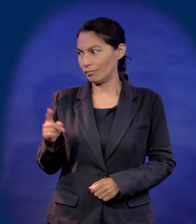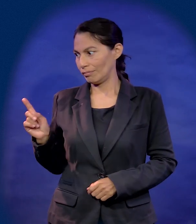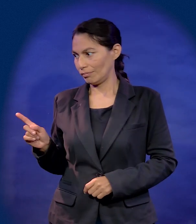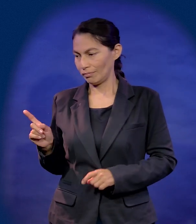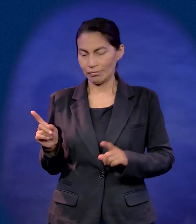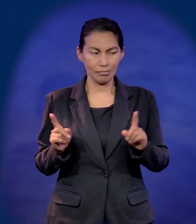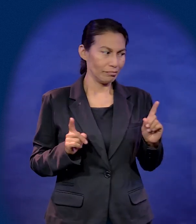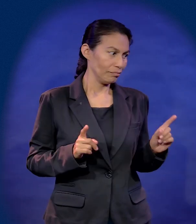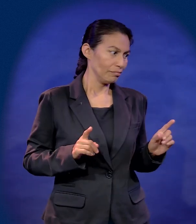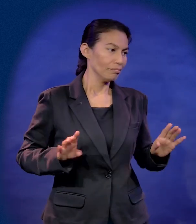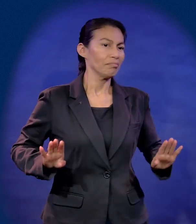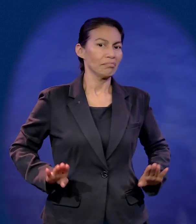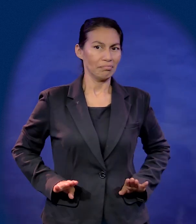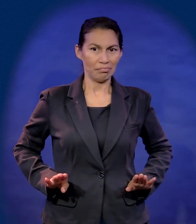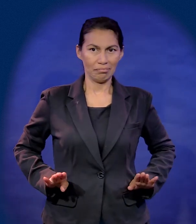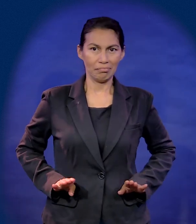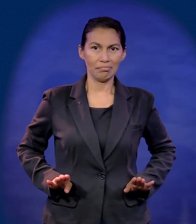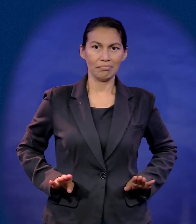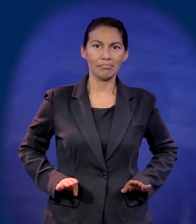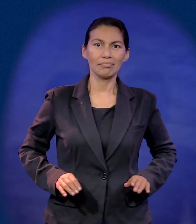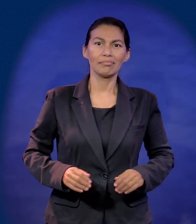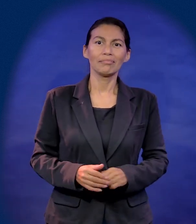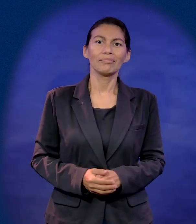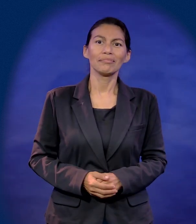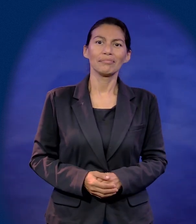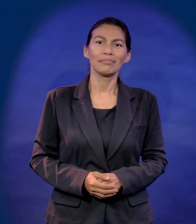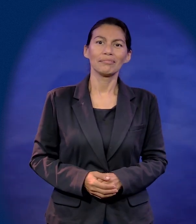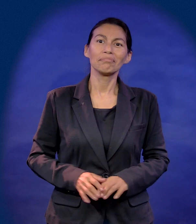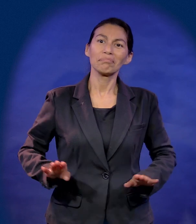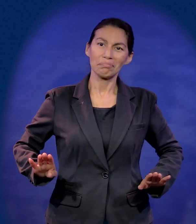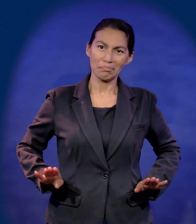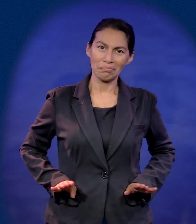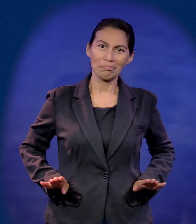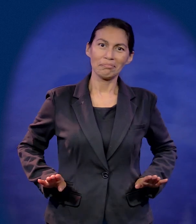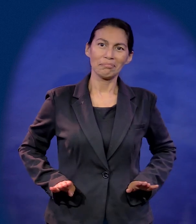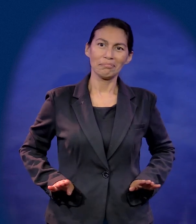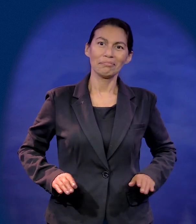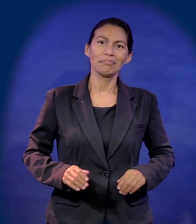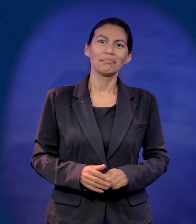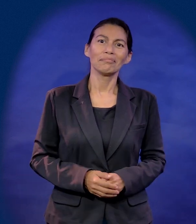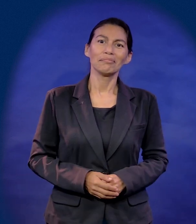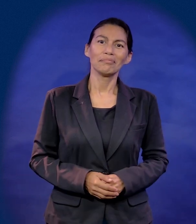Dignidad. A ver, dile al de al lado, a tu amigo.